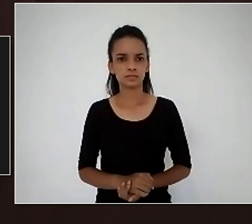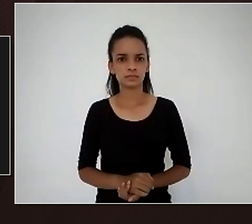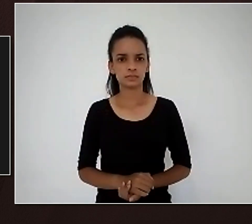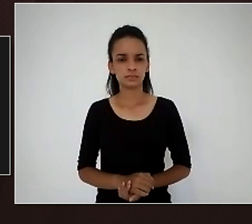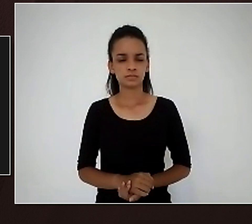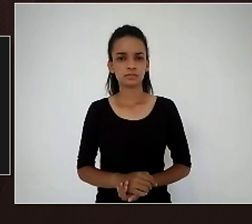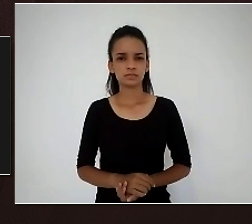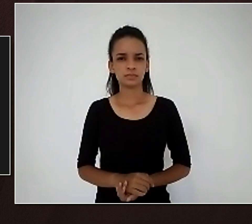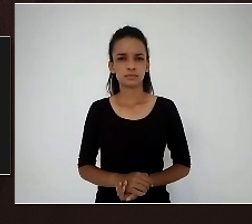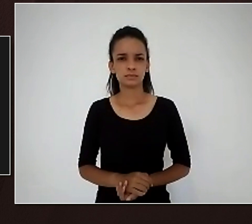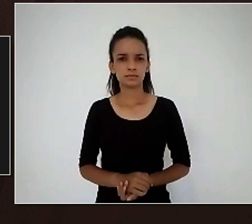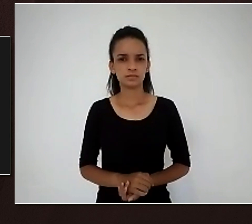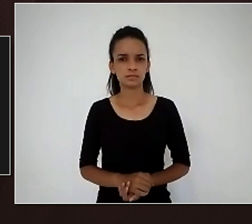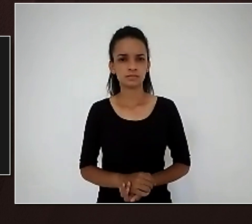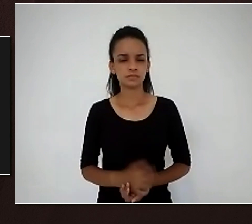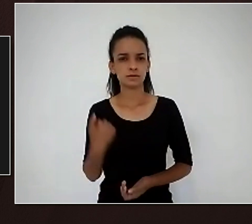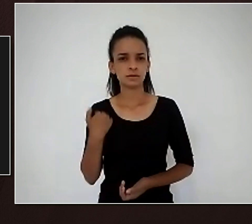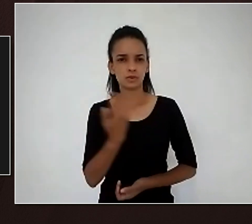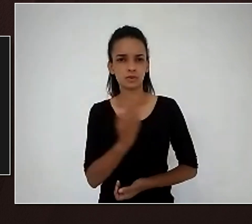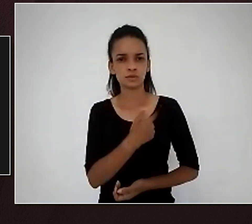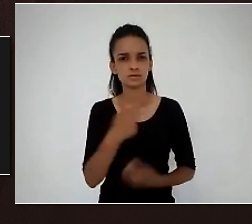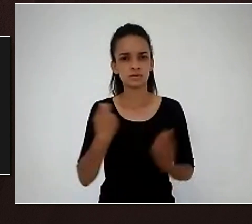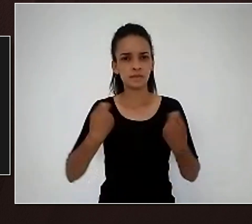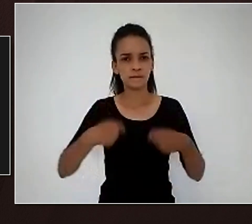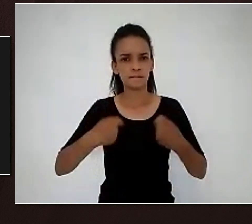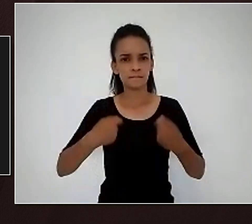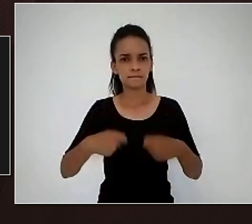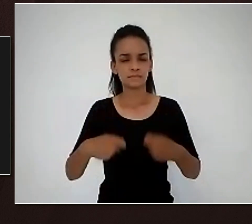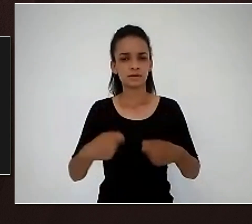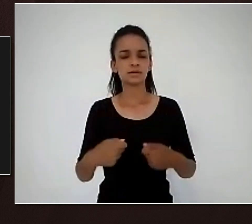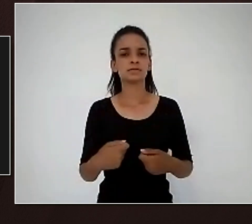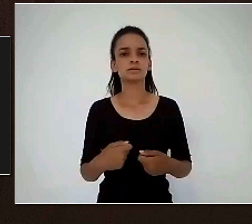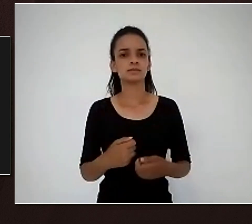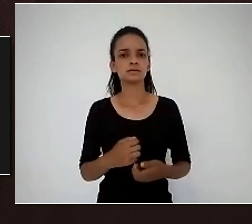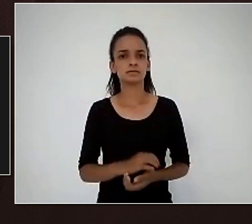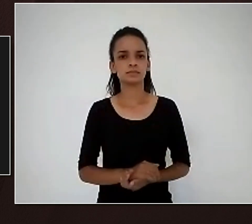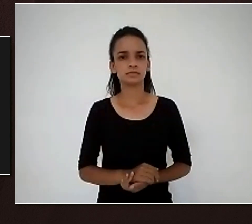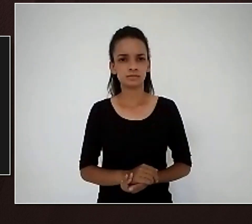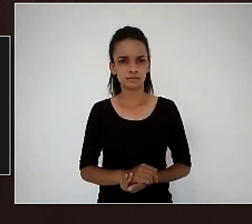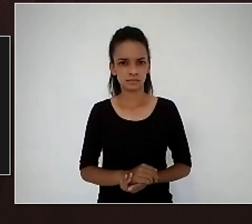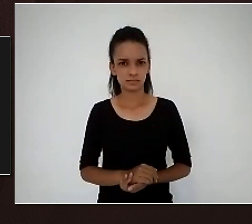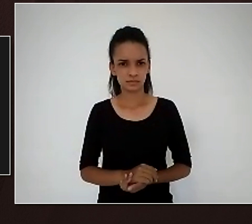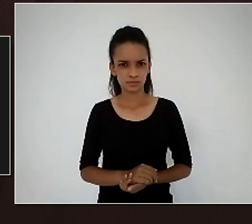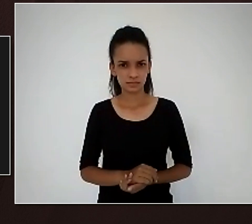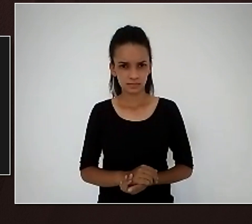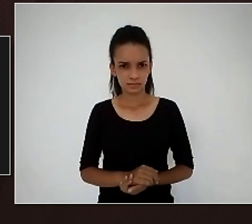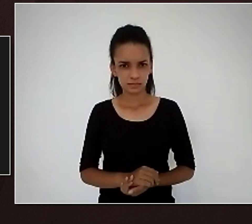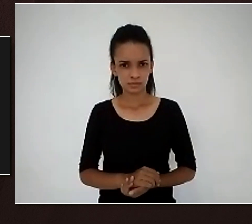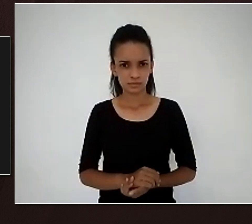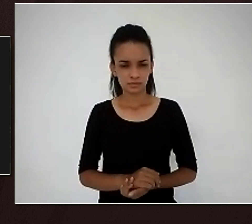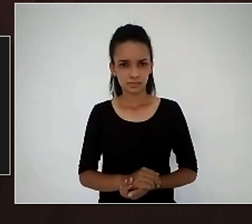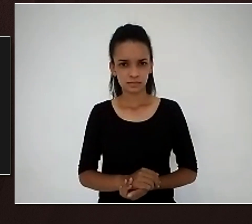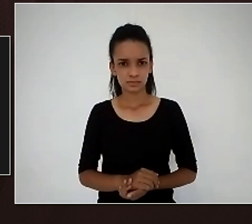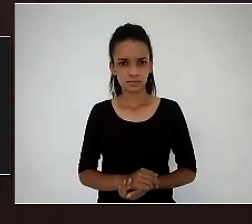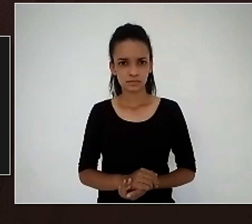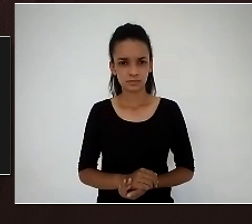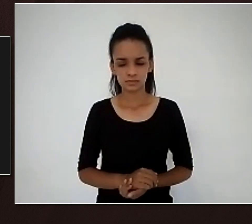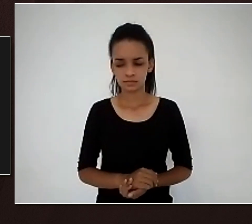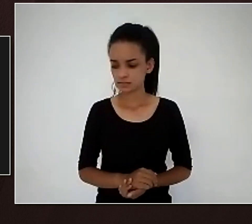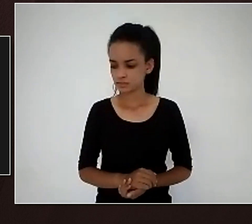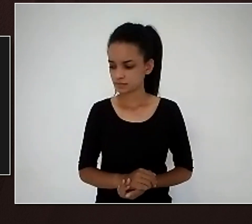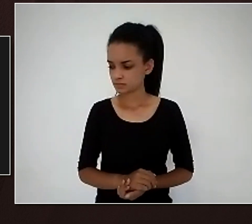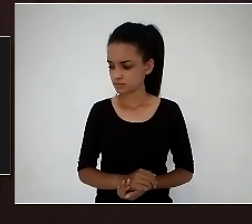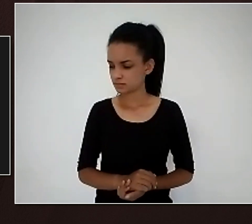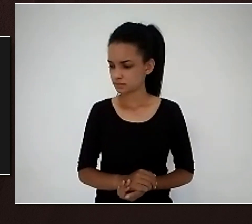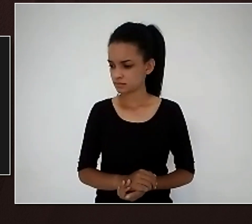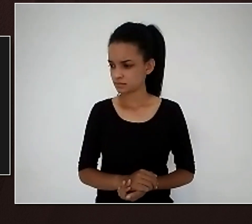si sería verdadera, ¿no?, sino solamente en una fe objetiva, ¿no?